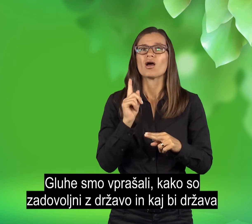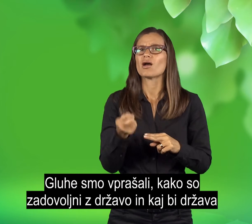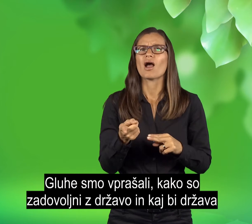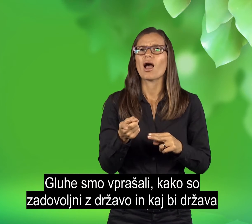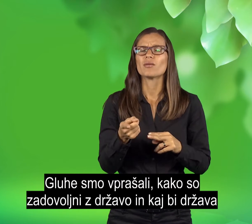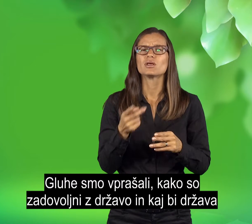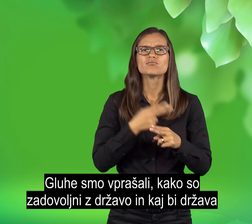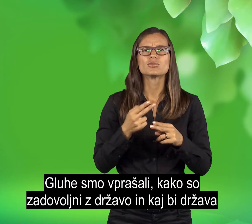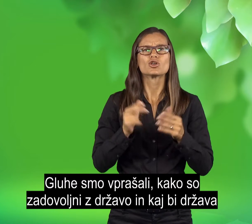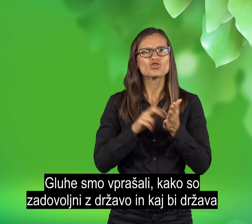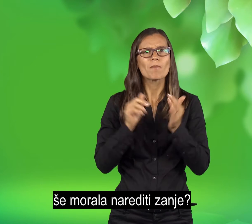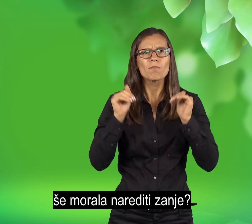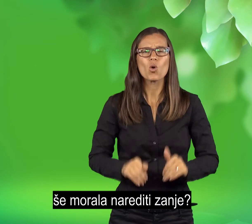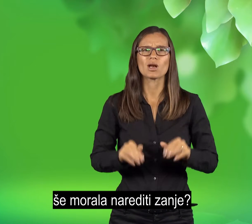še morala narediti zanje.